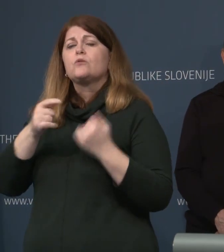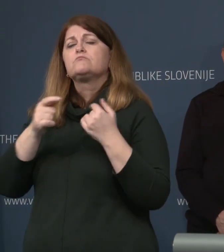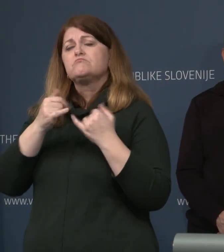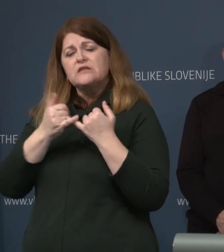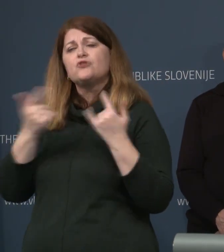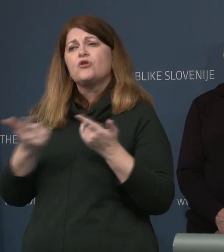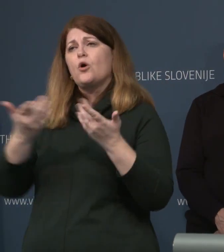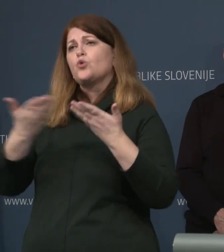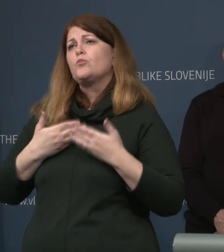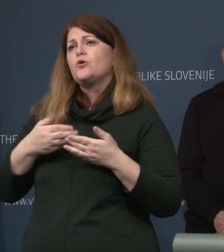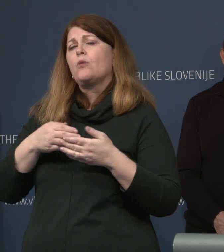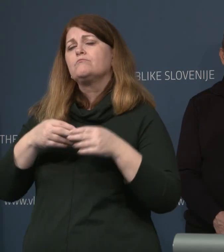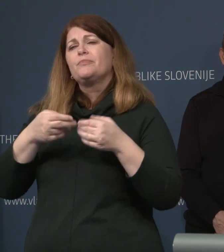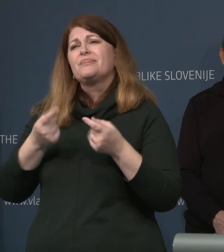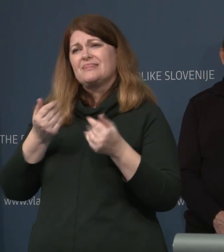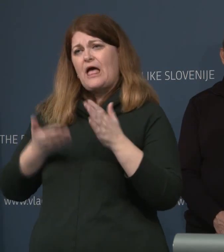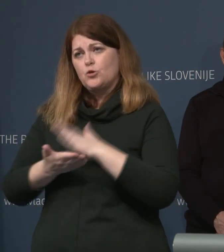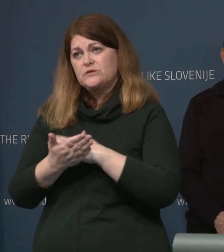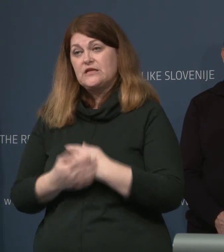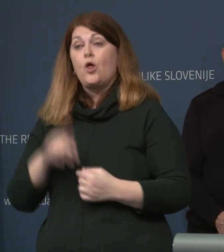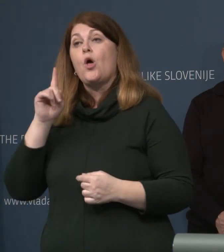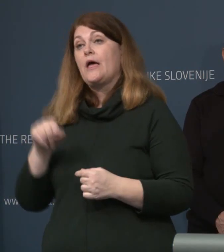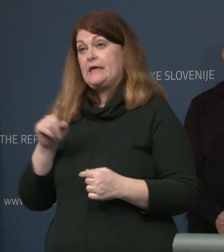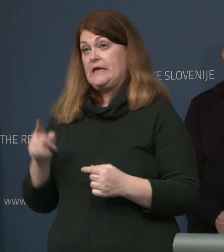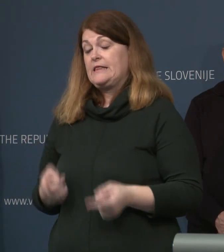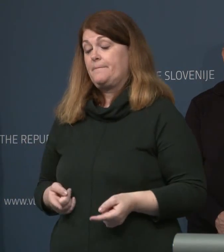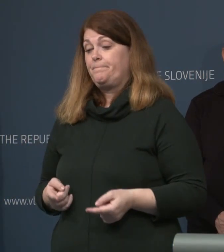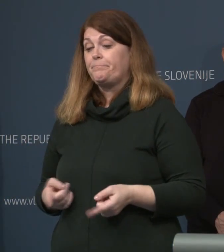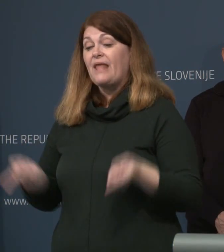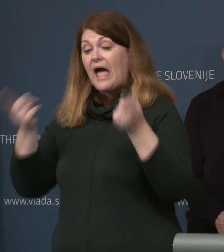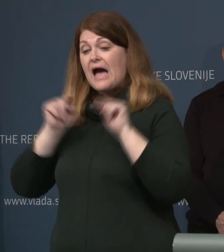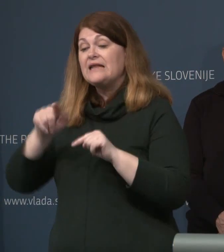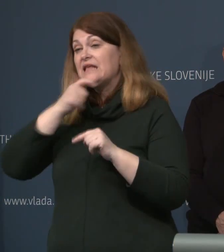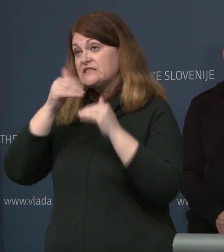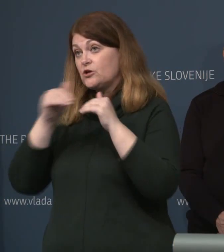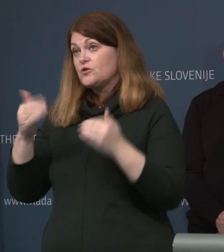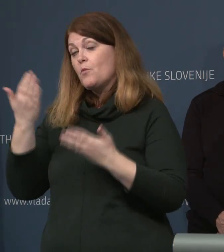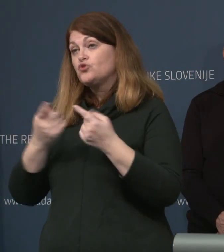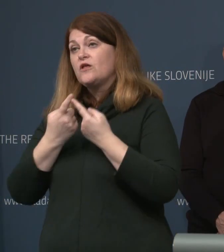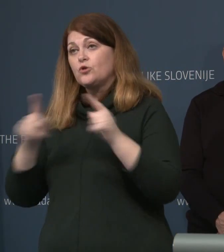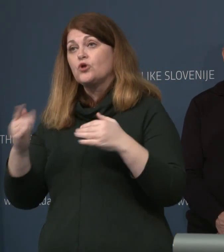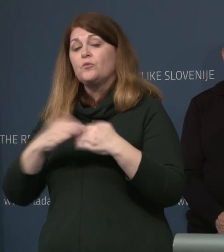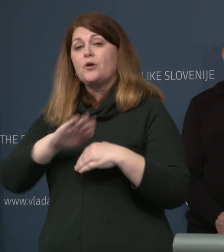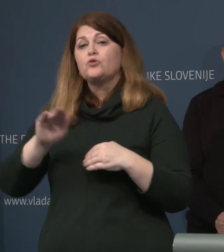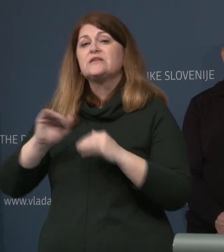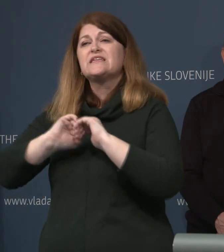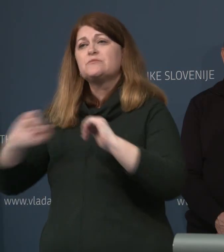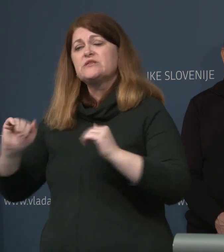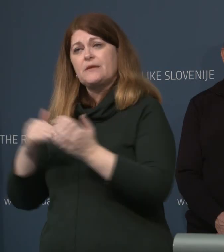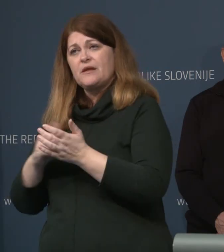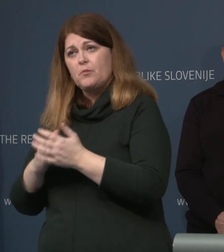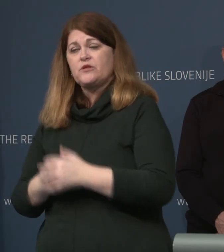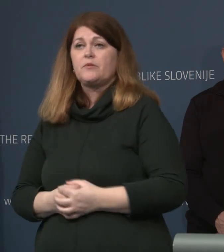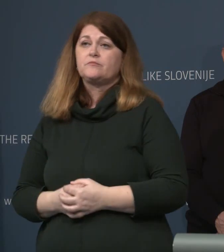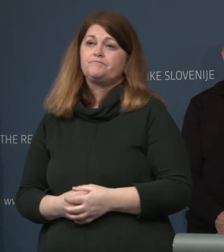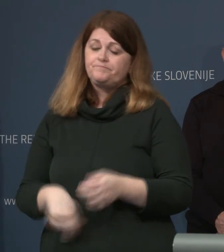do nadomestila, in ali je to nadomestilo oziroma ta starostna meja morda drugačna pri otrocih s posebnimi potrebami.